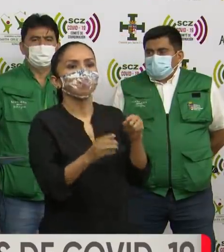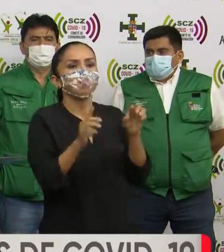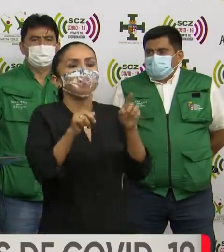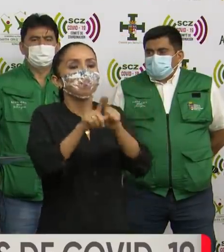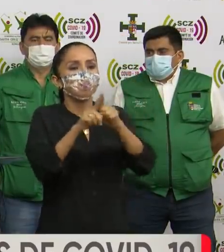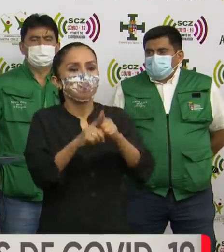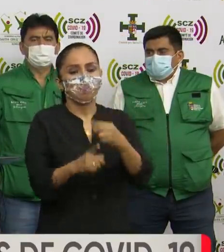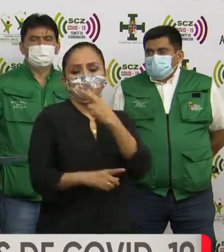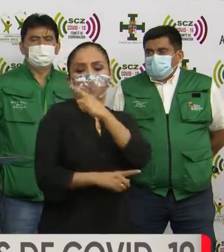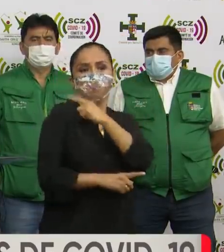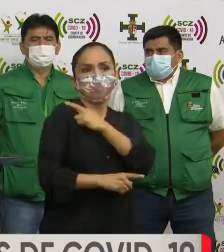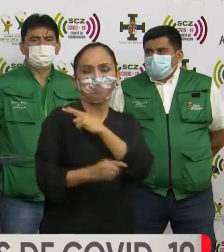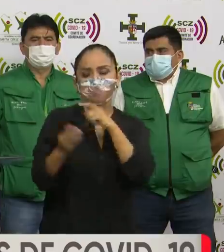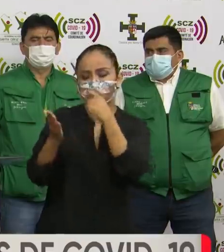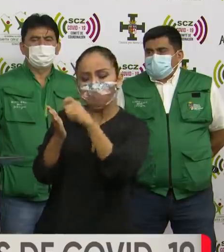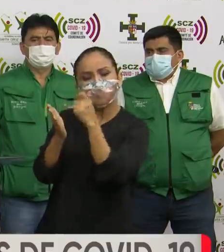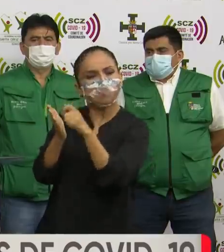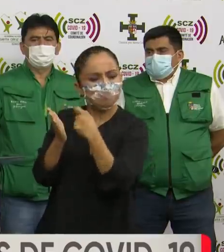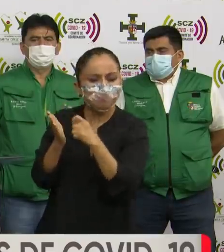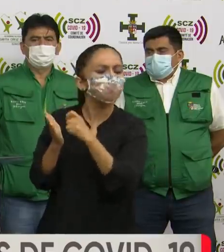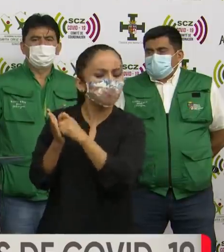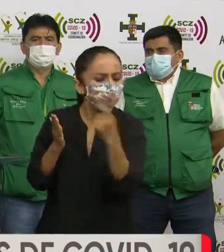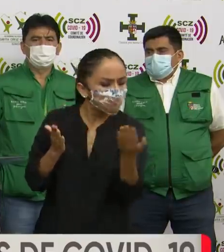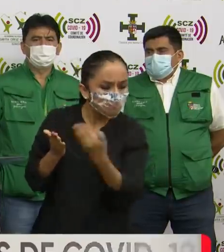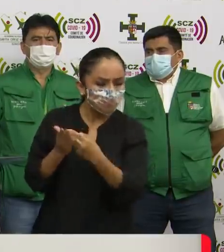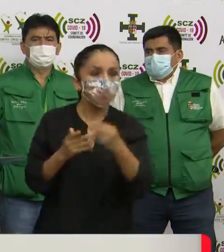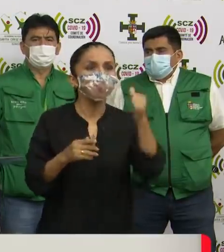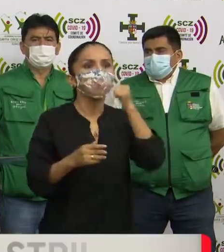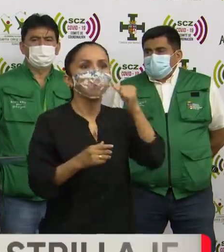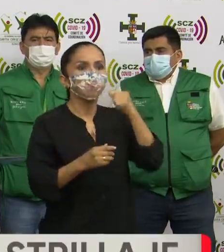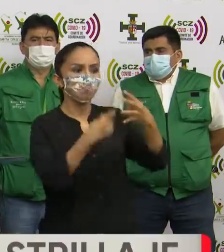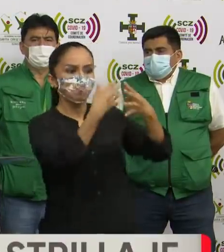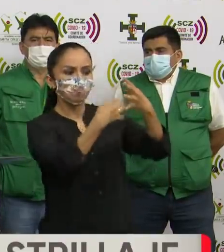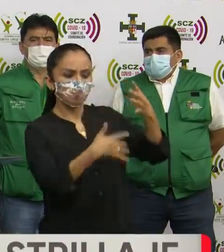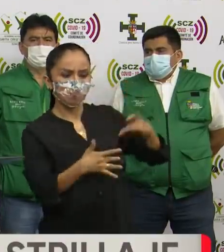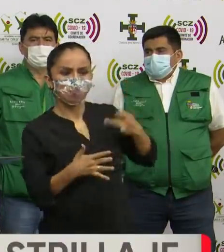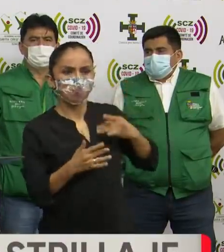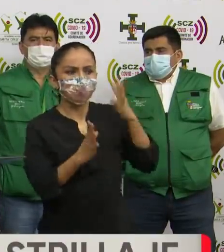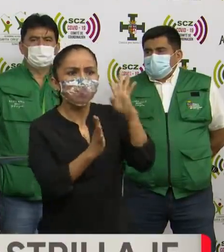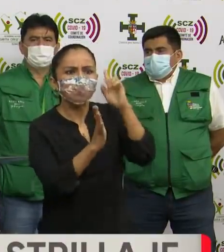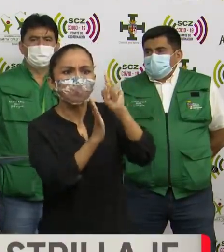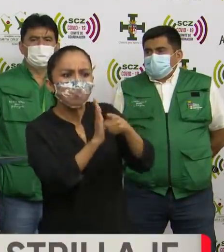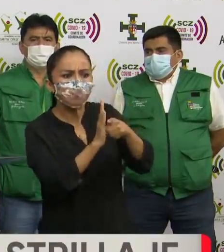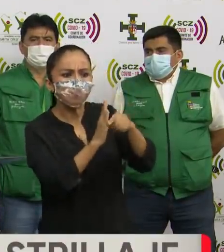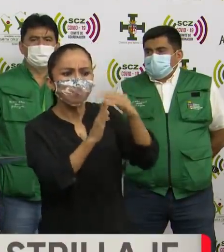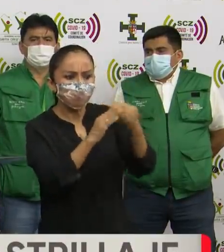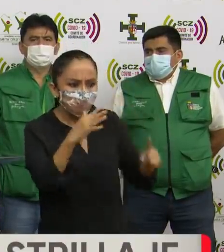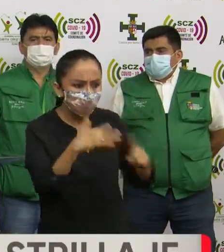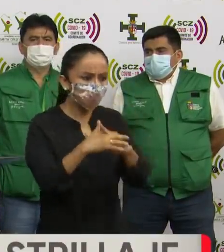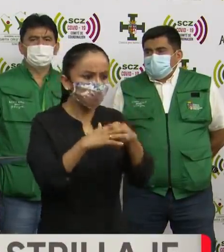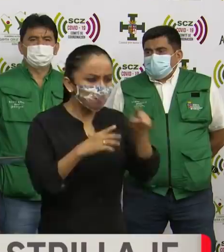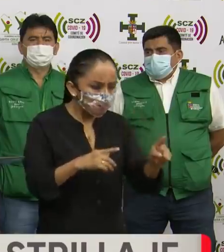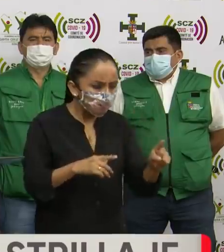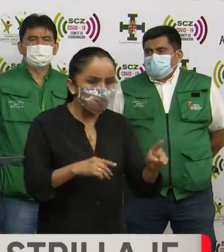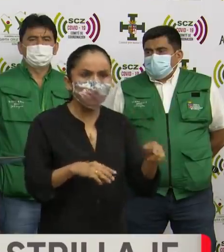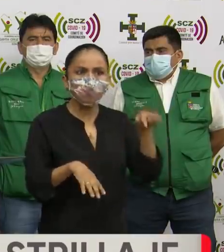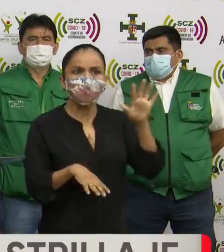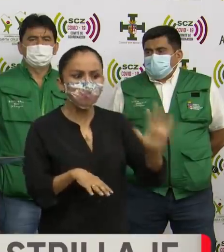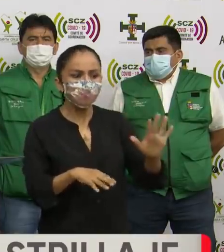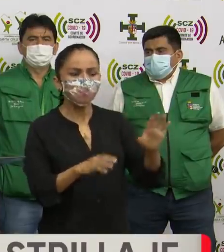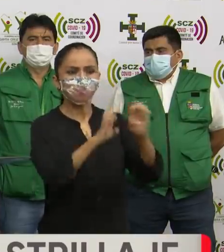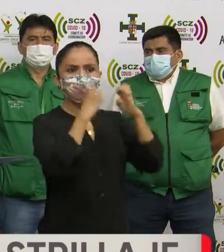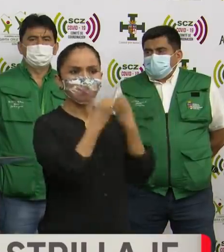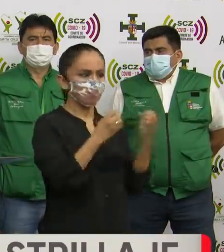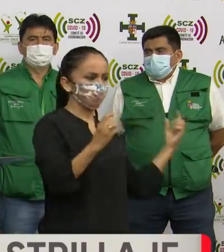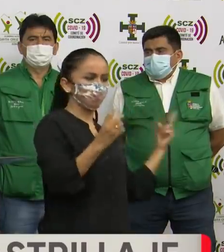cabo tomaba los datos y había una señora con síntomas, exactamente a los 4 minutos y medio apareció una